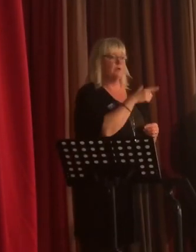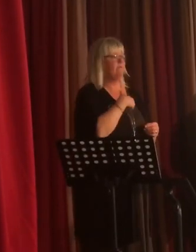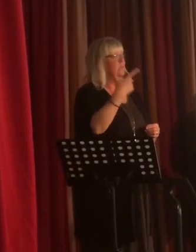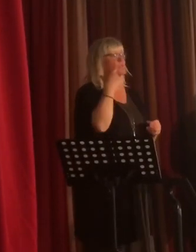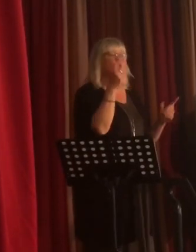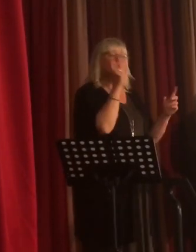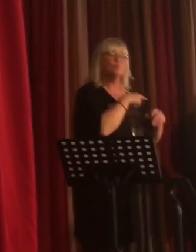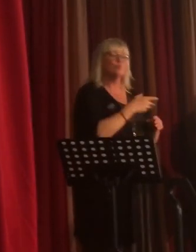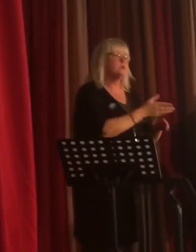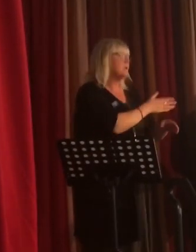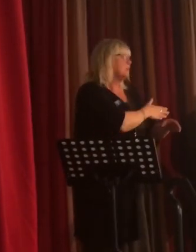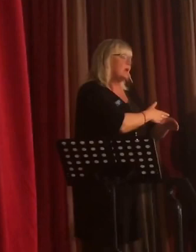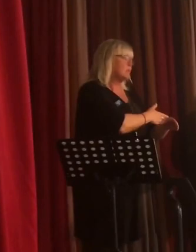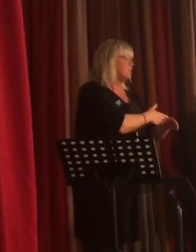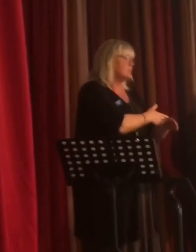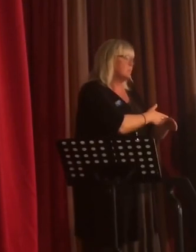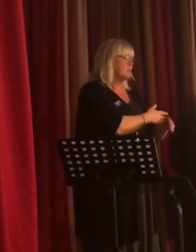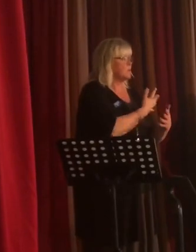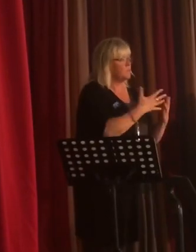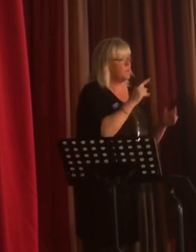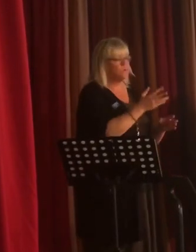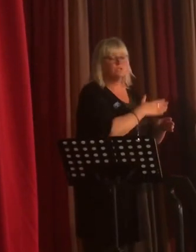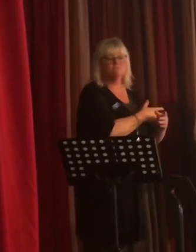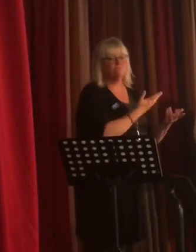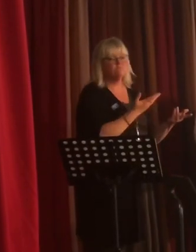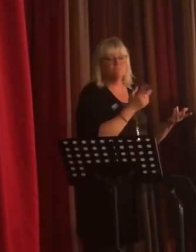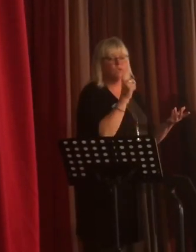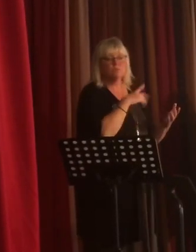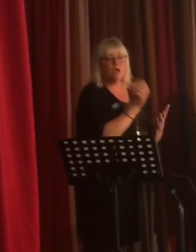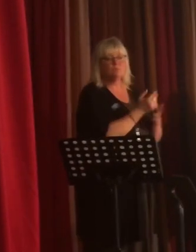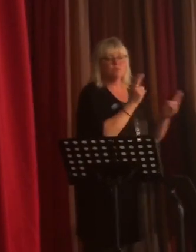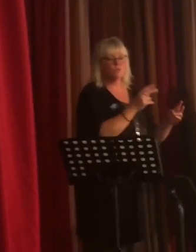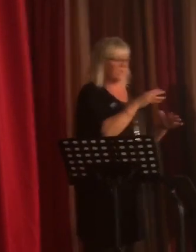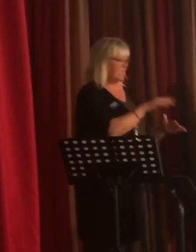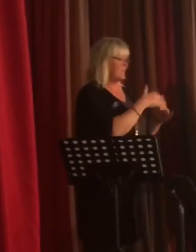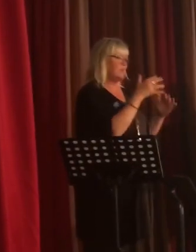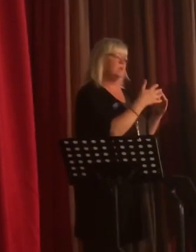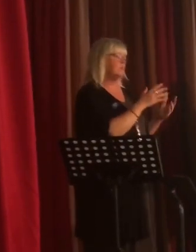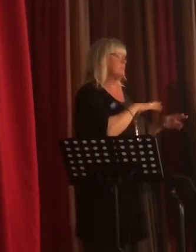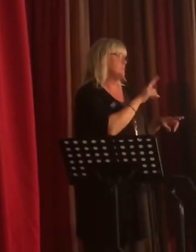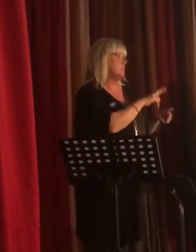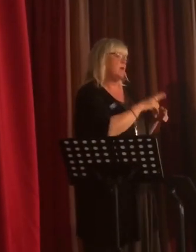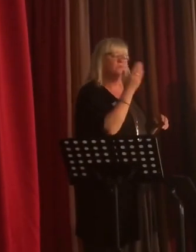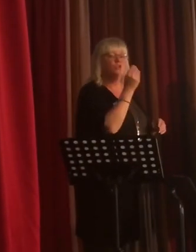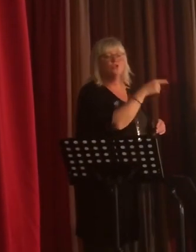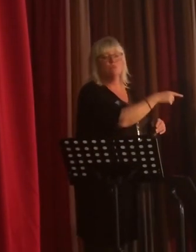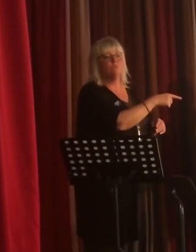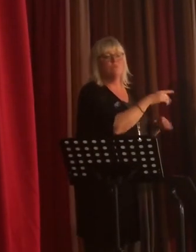var omöjliga för några år sedan. I kriget finns inte plats för drömmar.